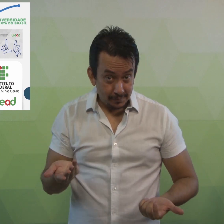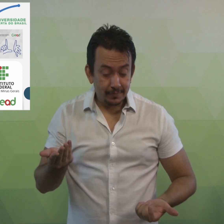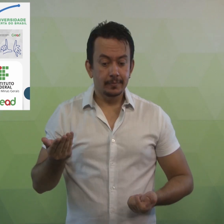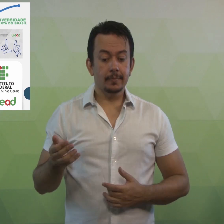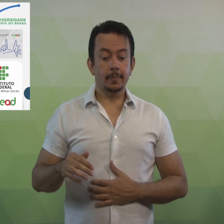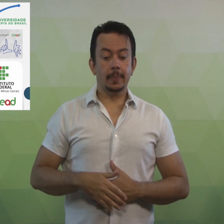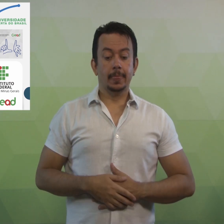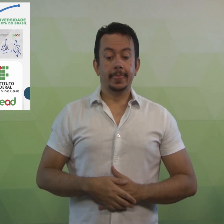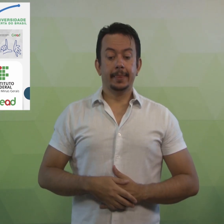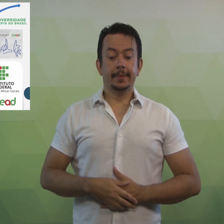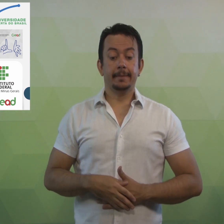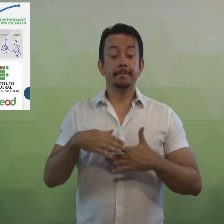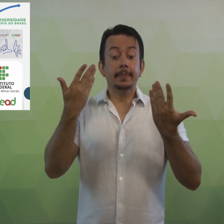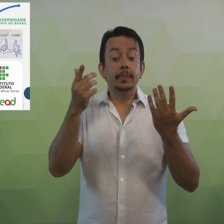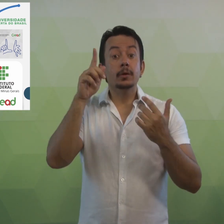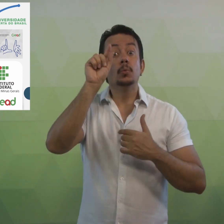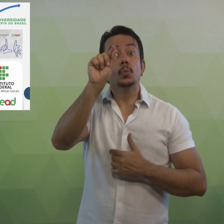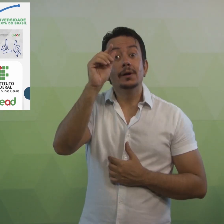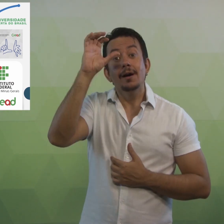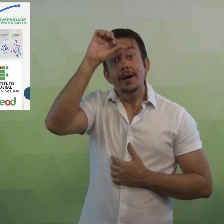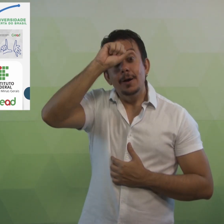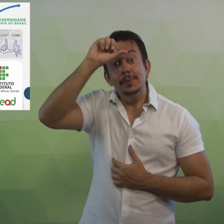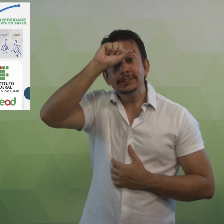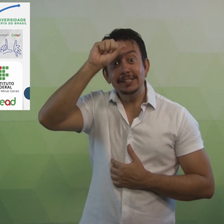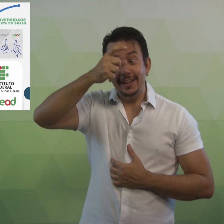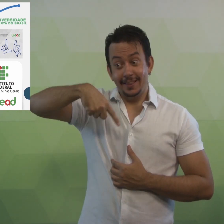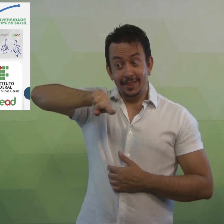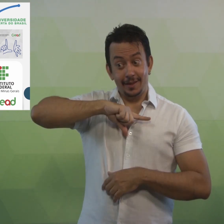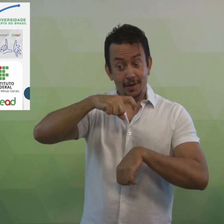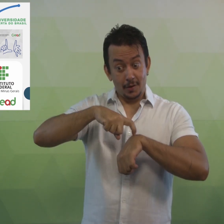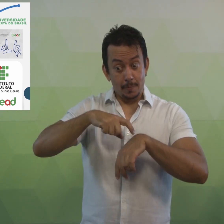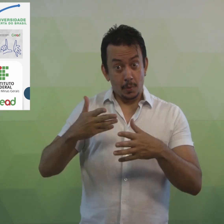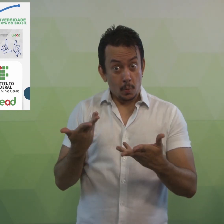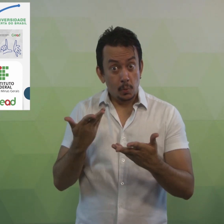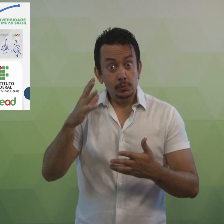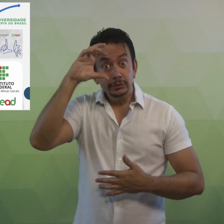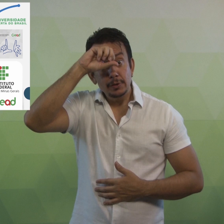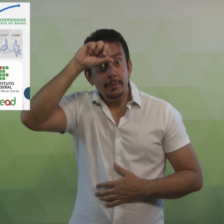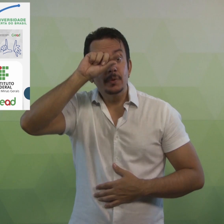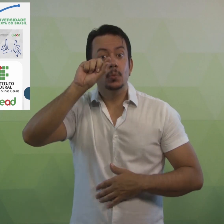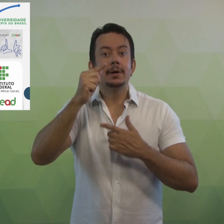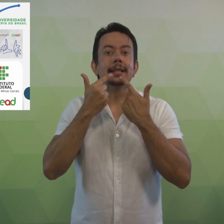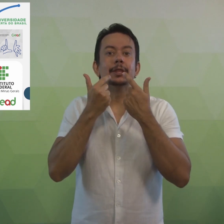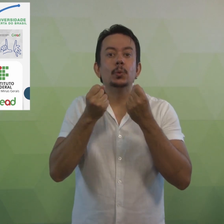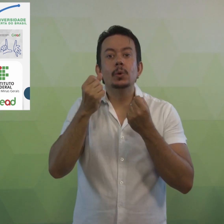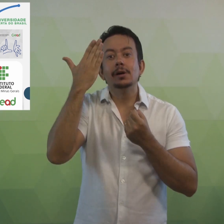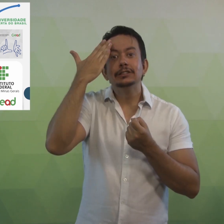Se você for fazer um texto ou mesmo palestrar, você precisa observar toda essa